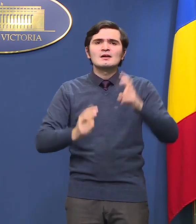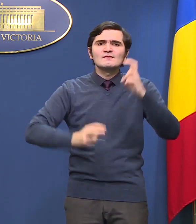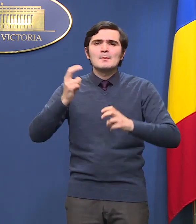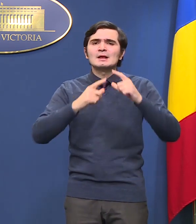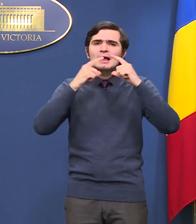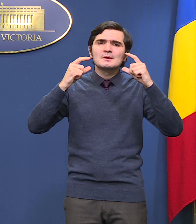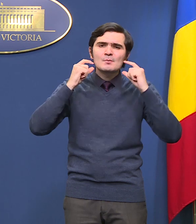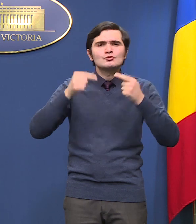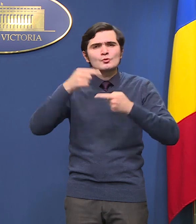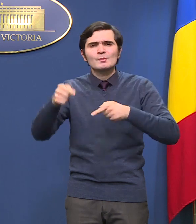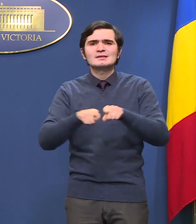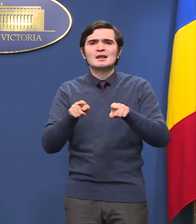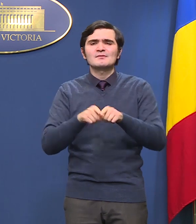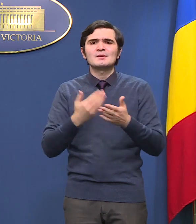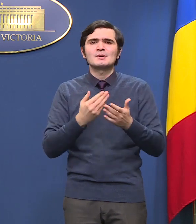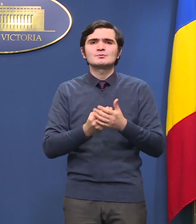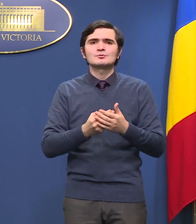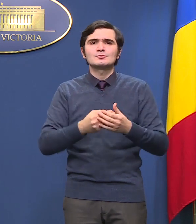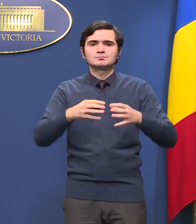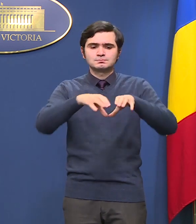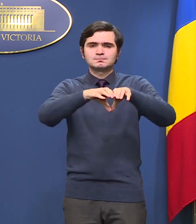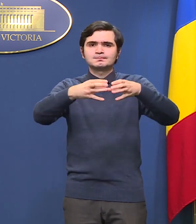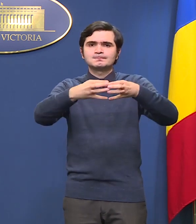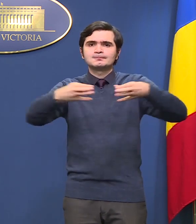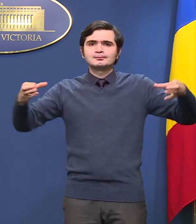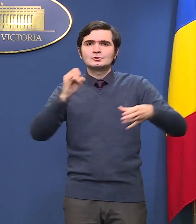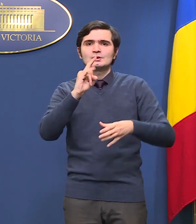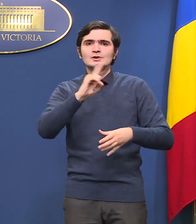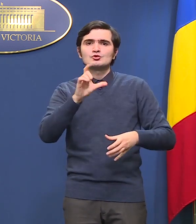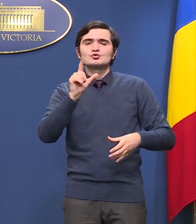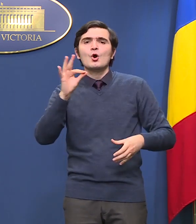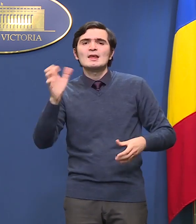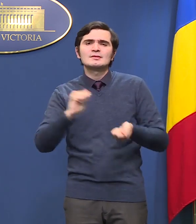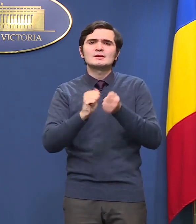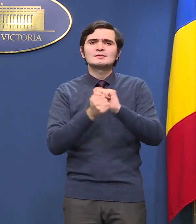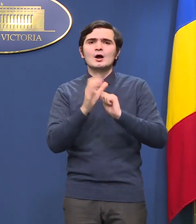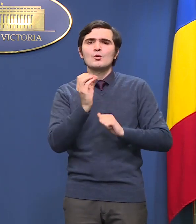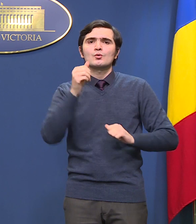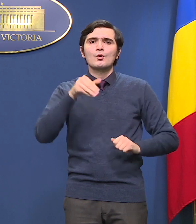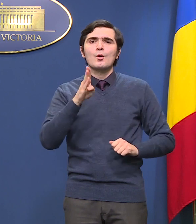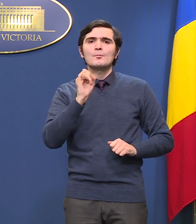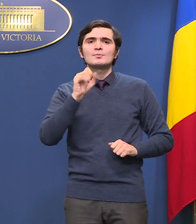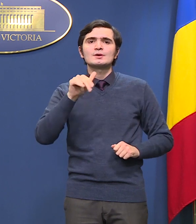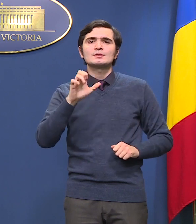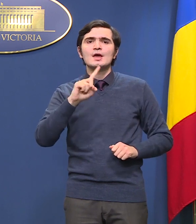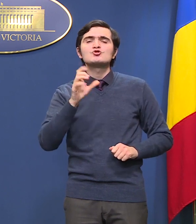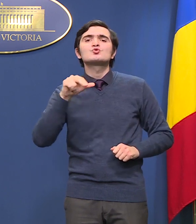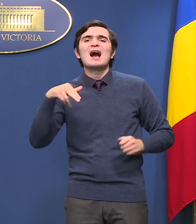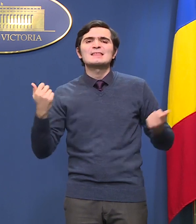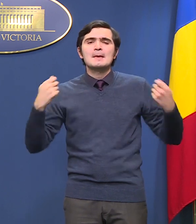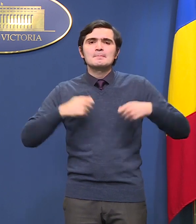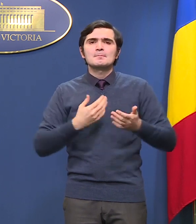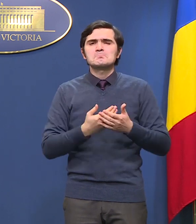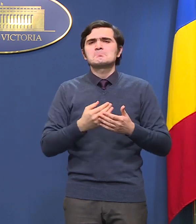de combinezoane, producția de izolete în România de către companii românești